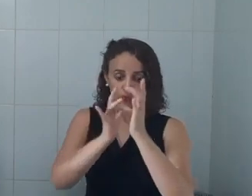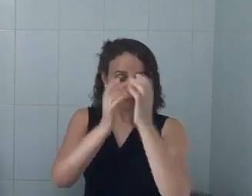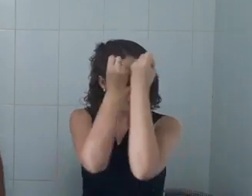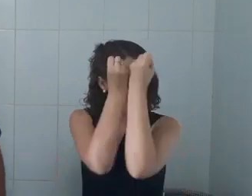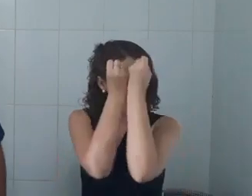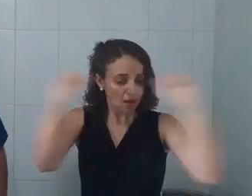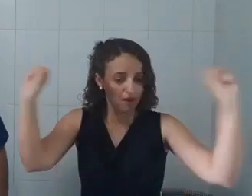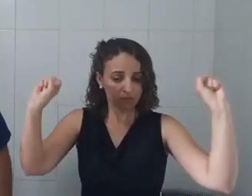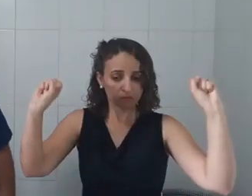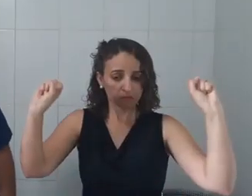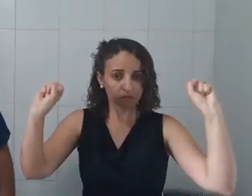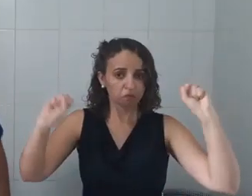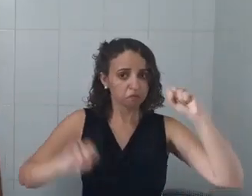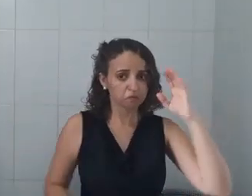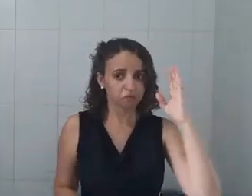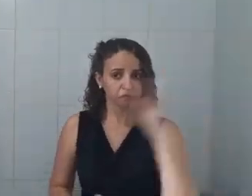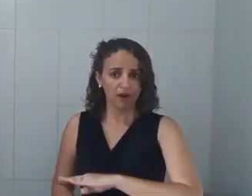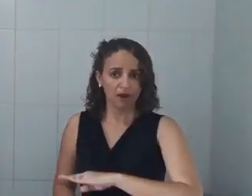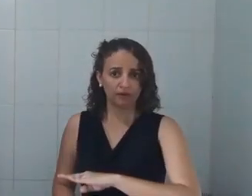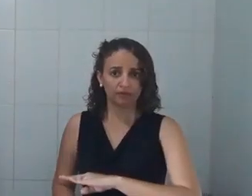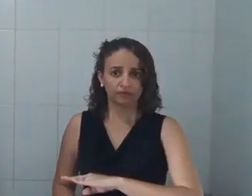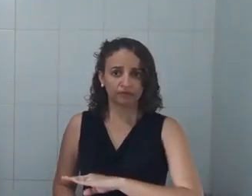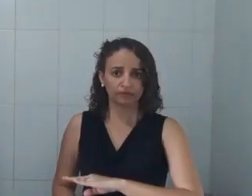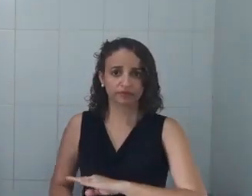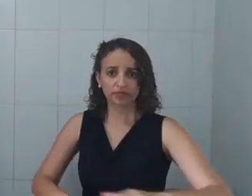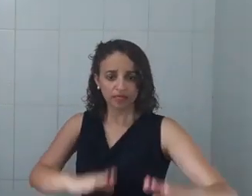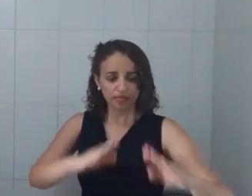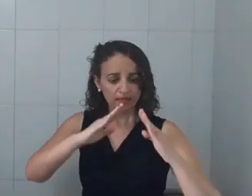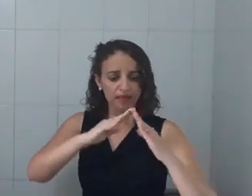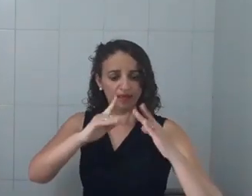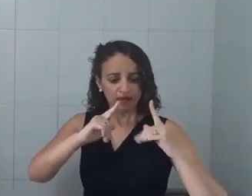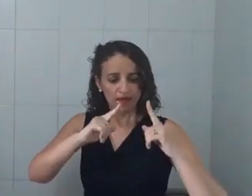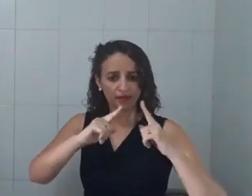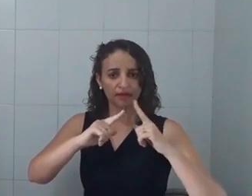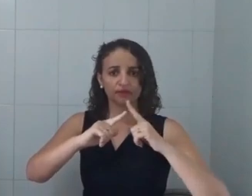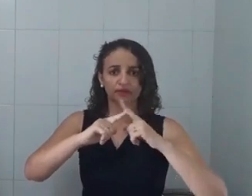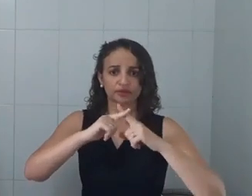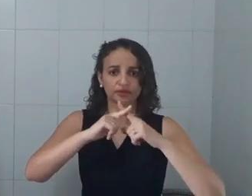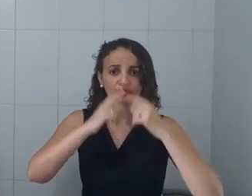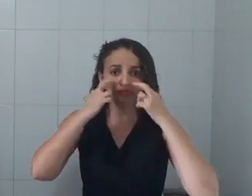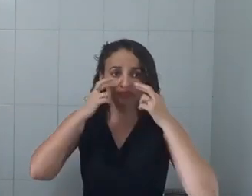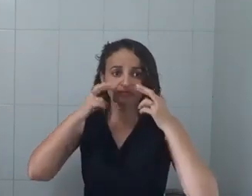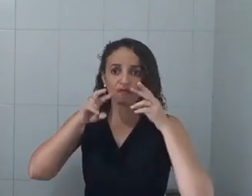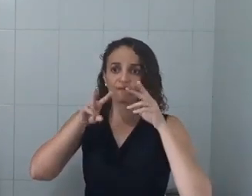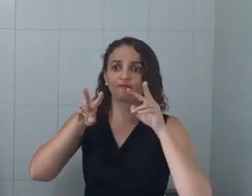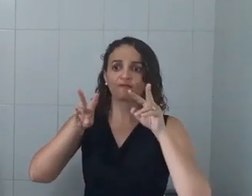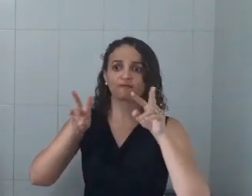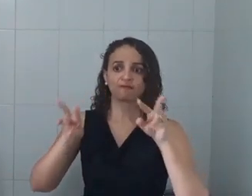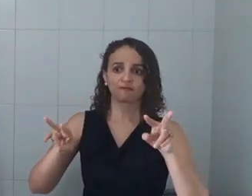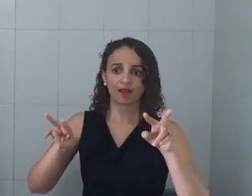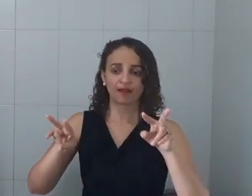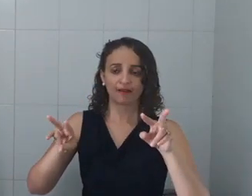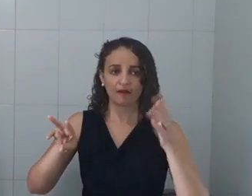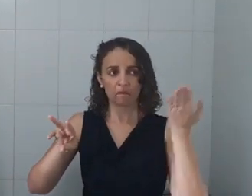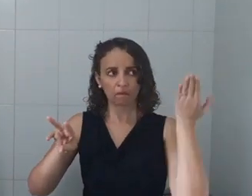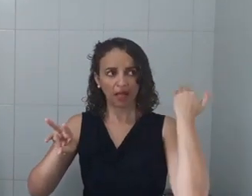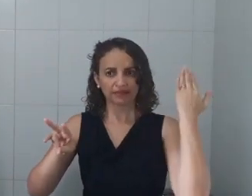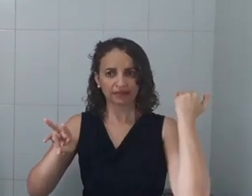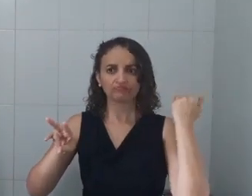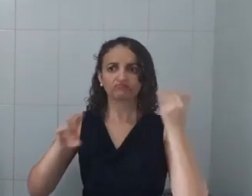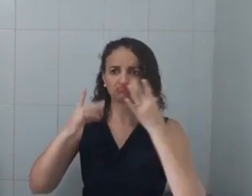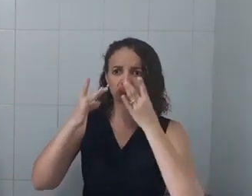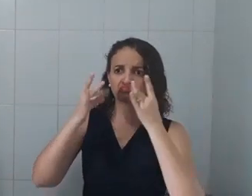vindoura. Era uma igreja que tinha o olhar, que tinha a visão dentro da